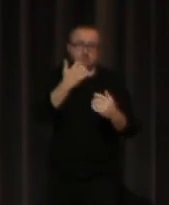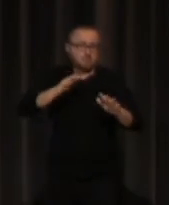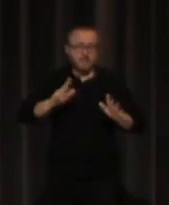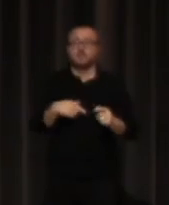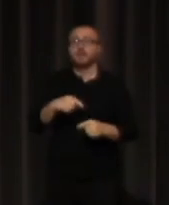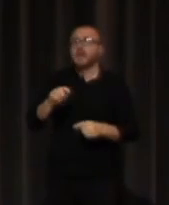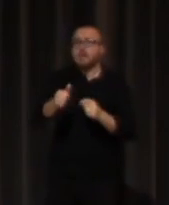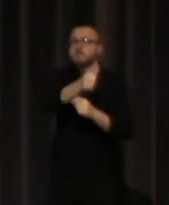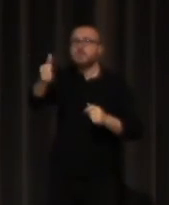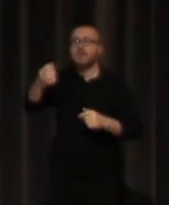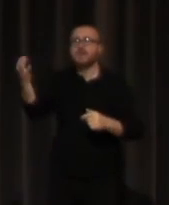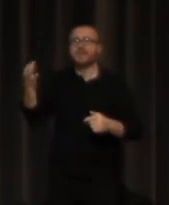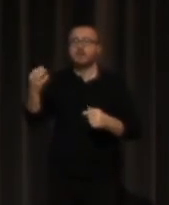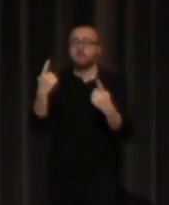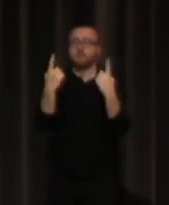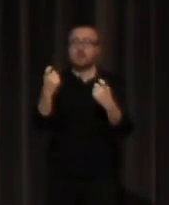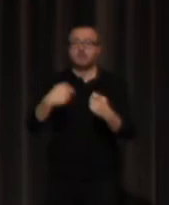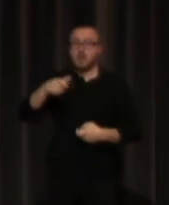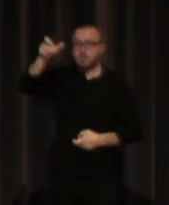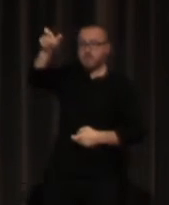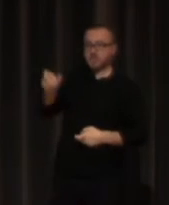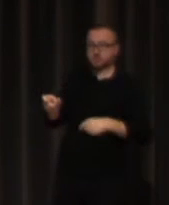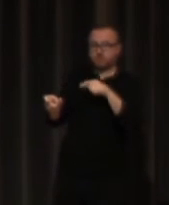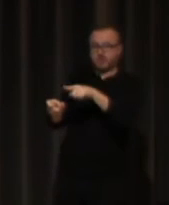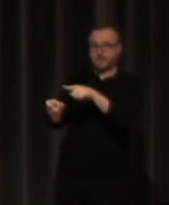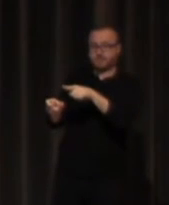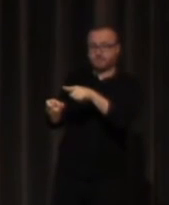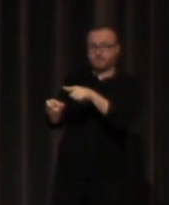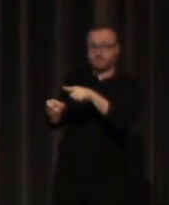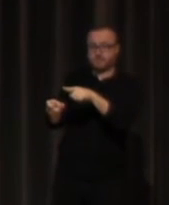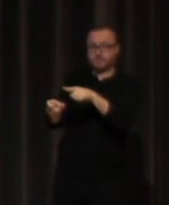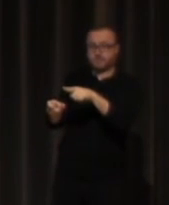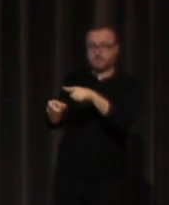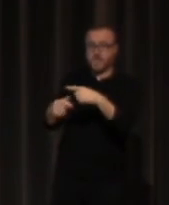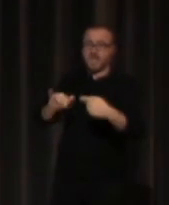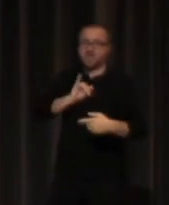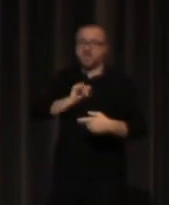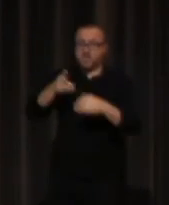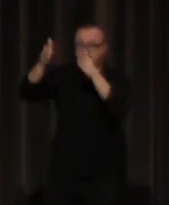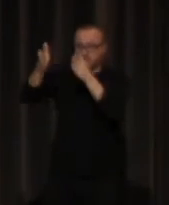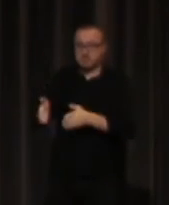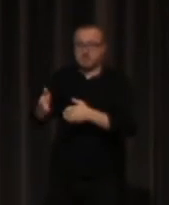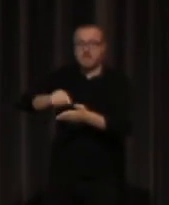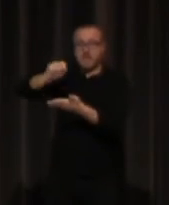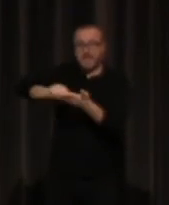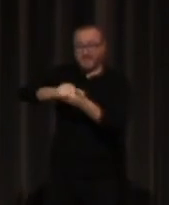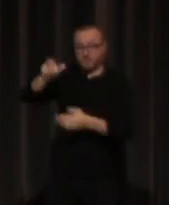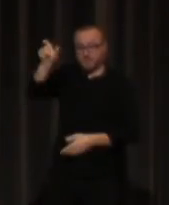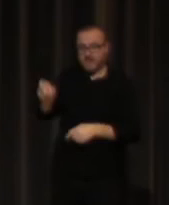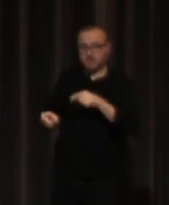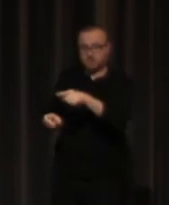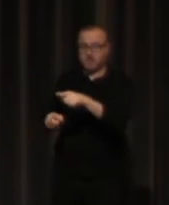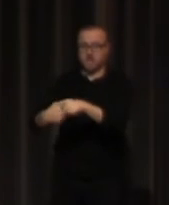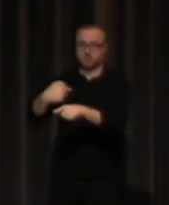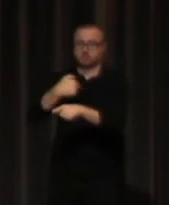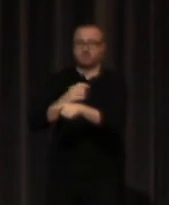que necessitem és l'autor o el poeta, és a dir, el jo. Amb la poesia, aquest mur